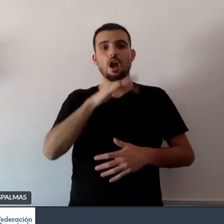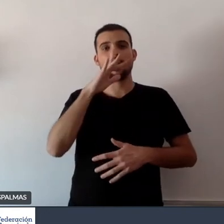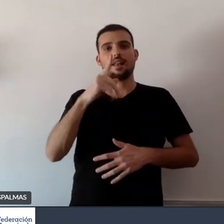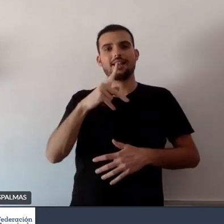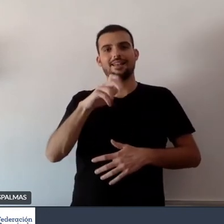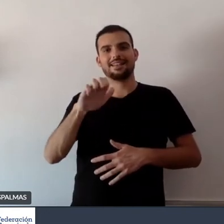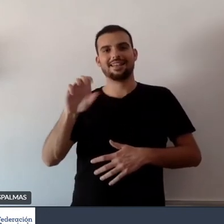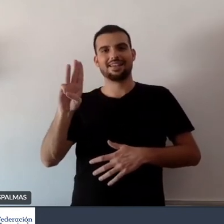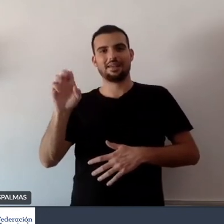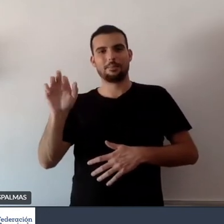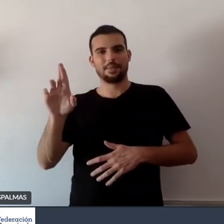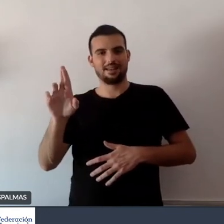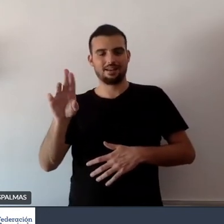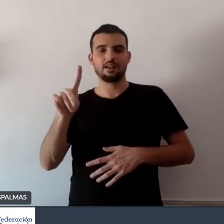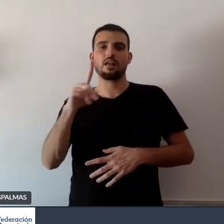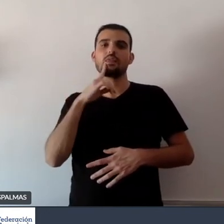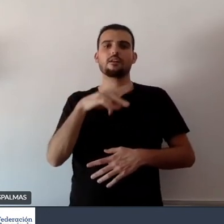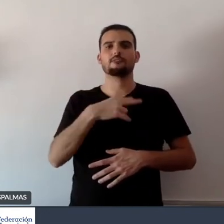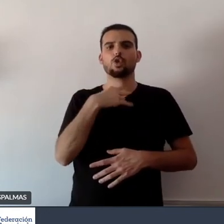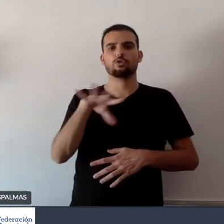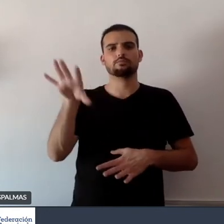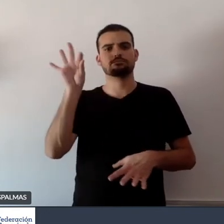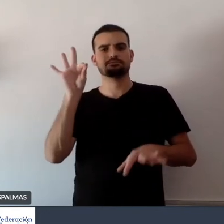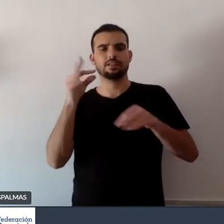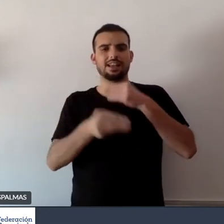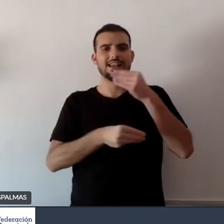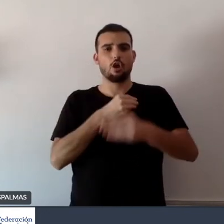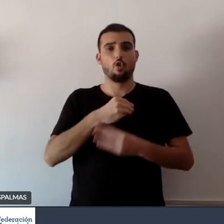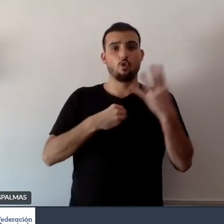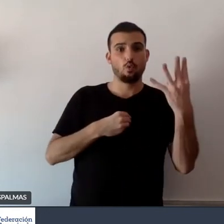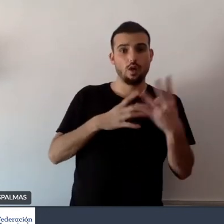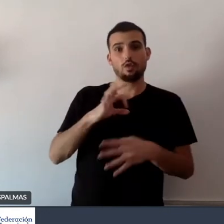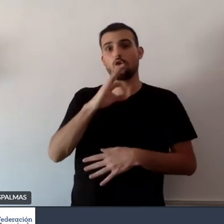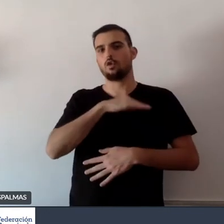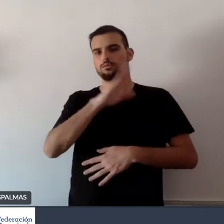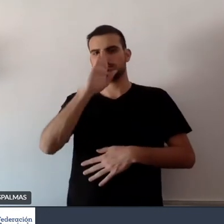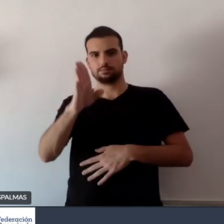diferente tiene que decidir entre el 4 tirador o la continuación del 5.